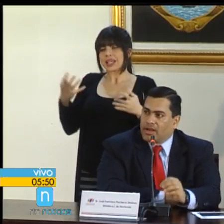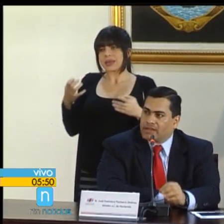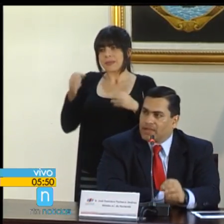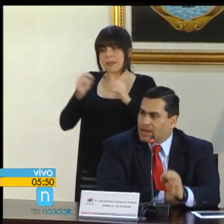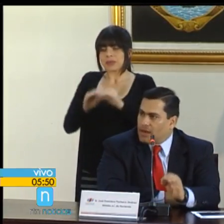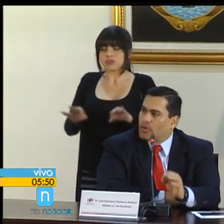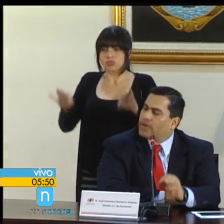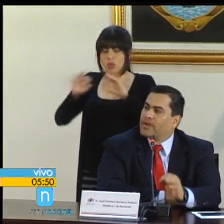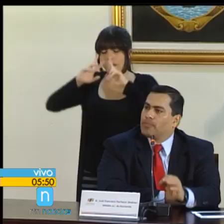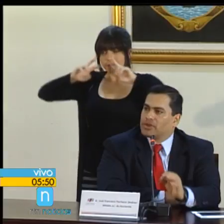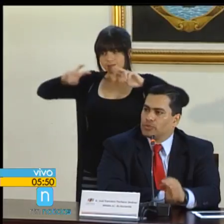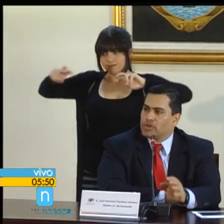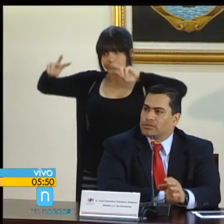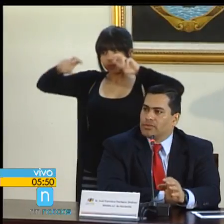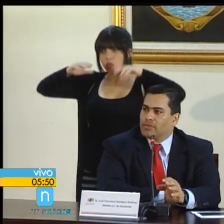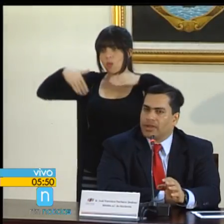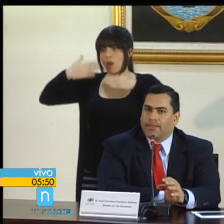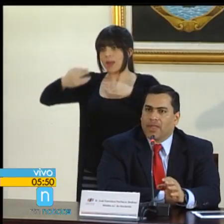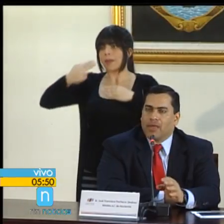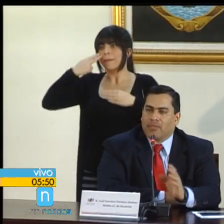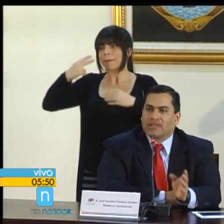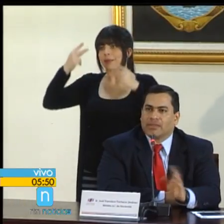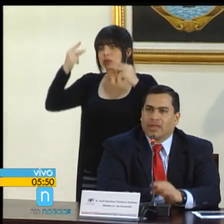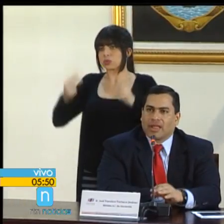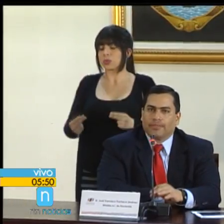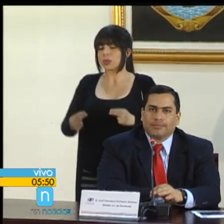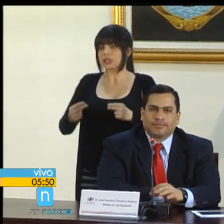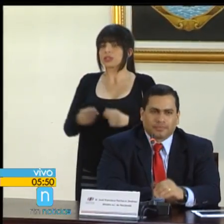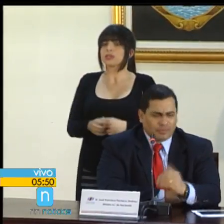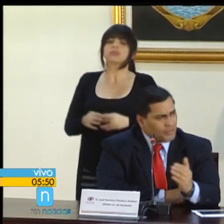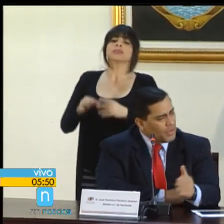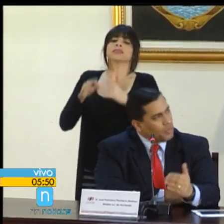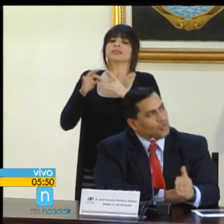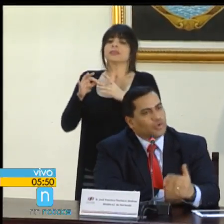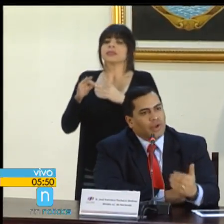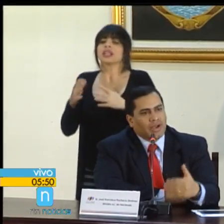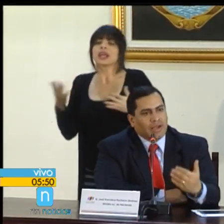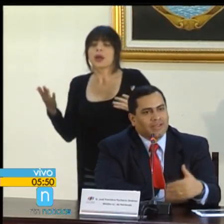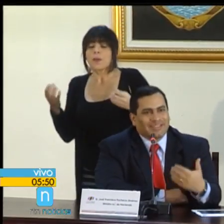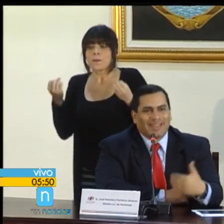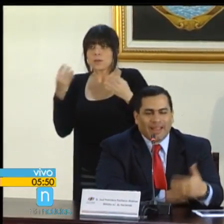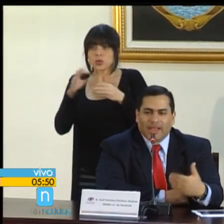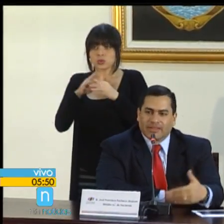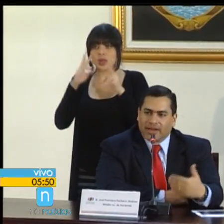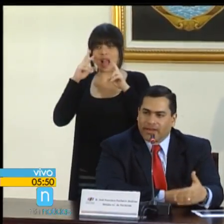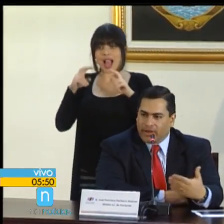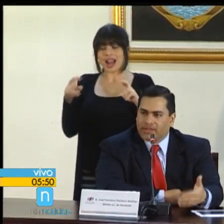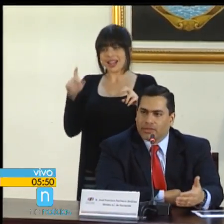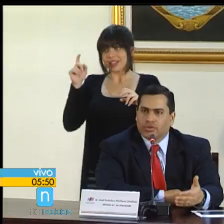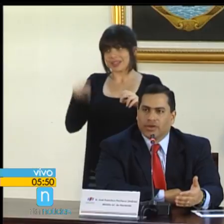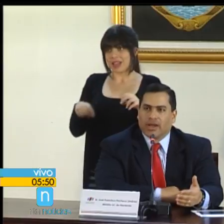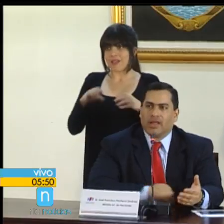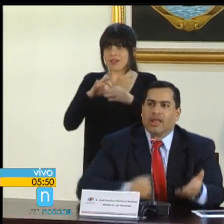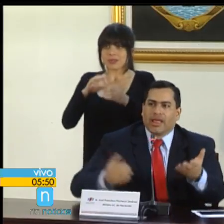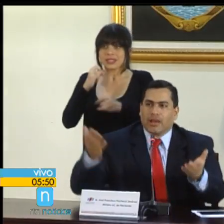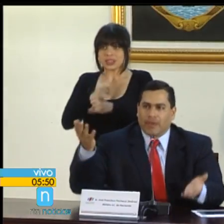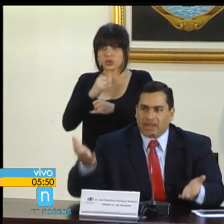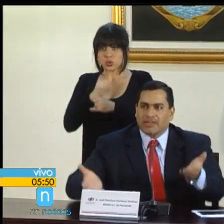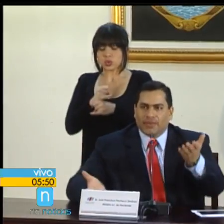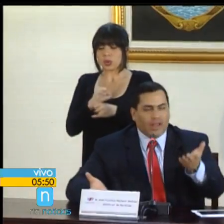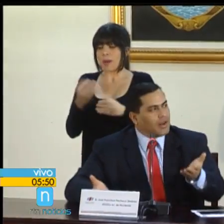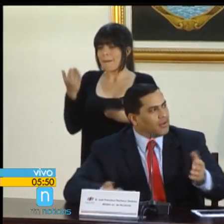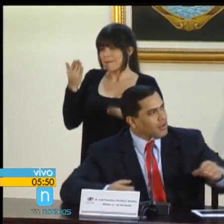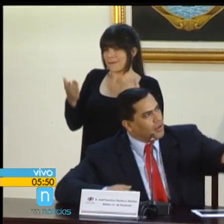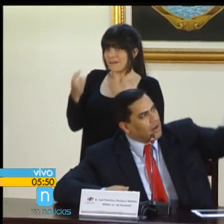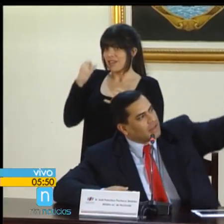fundamental analizar a la hora de ver el presupuesto, ¿verdad? Máxime que mucho del análisis se tiene que hacer a nivel institucional. En el